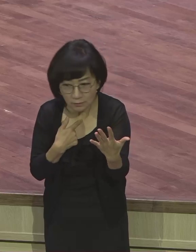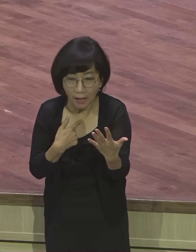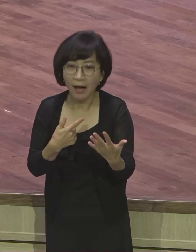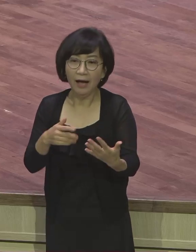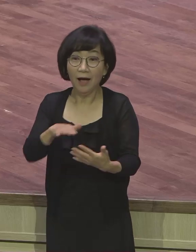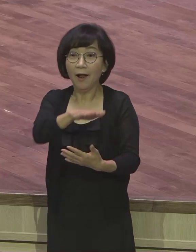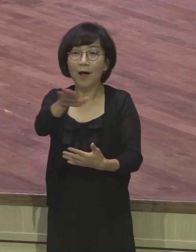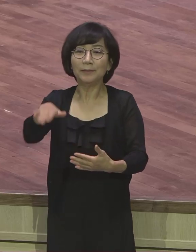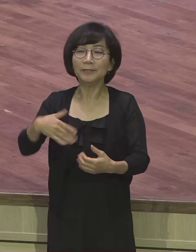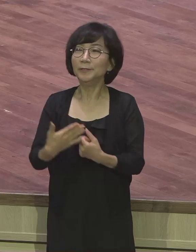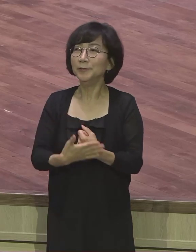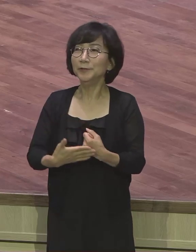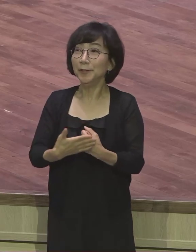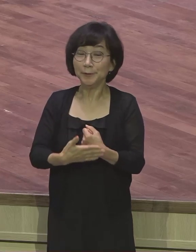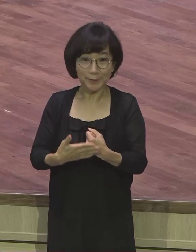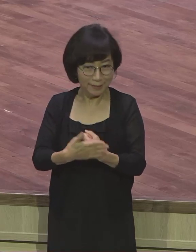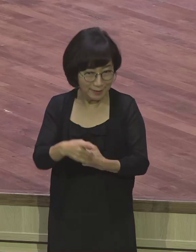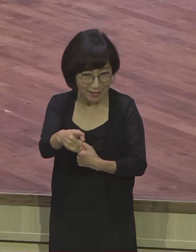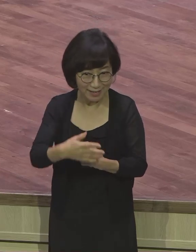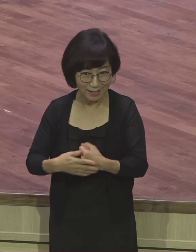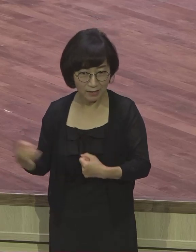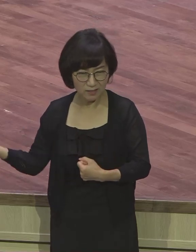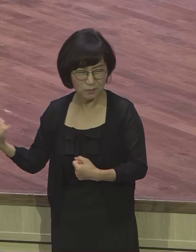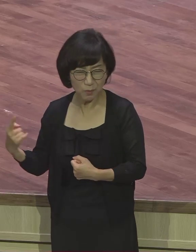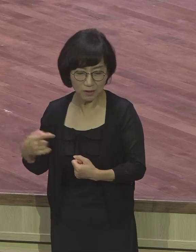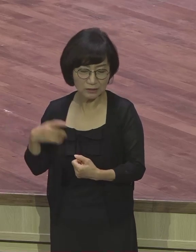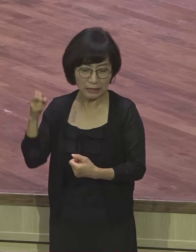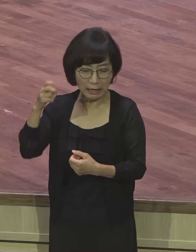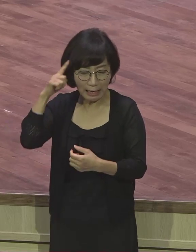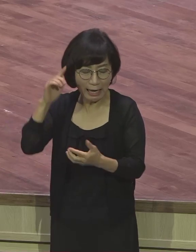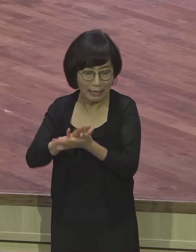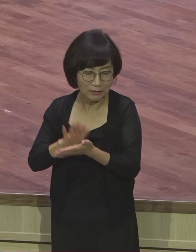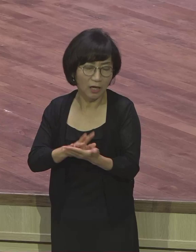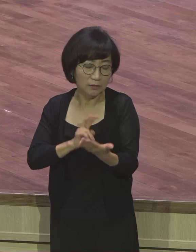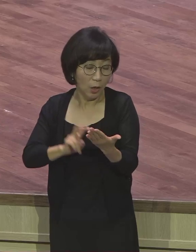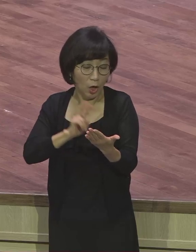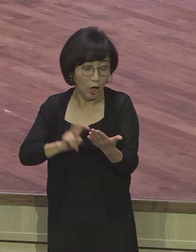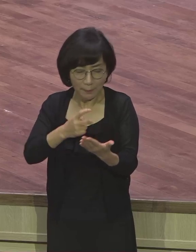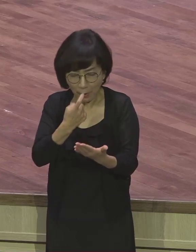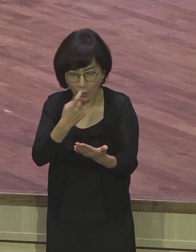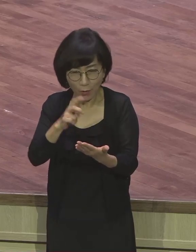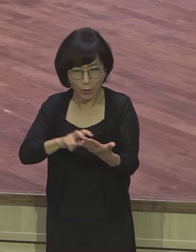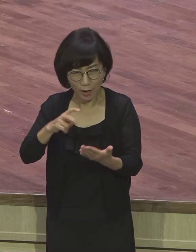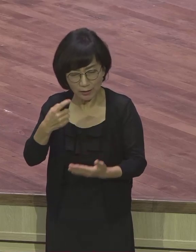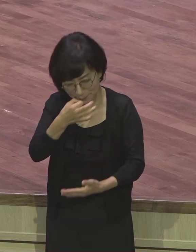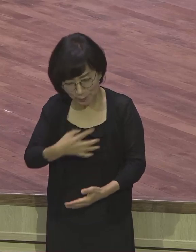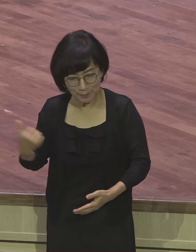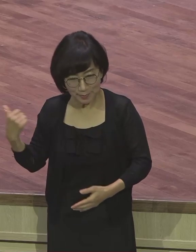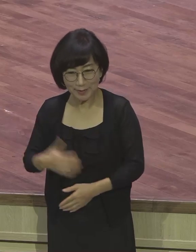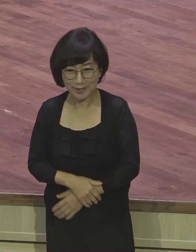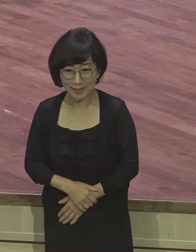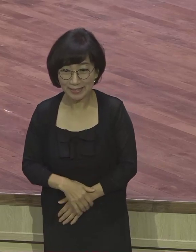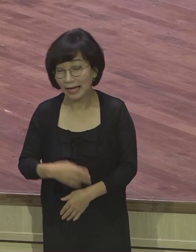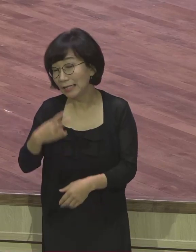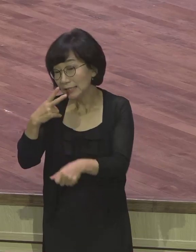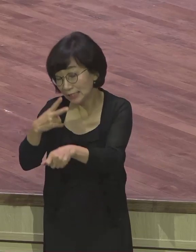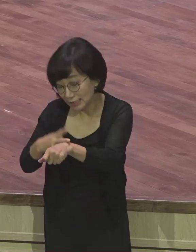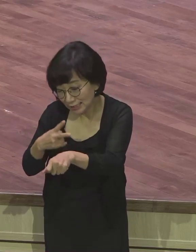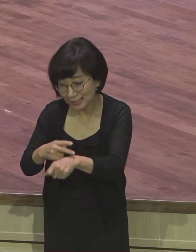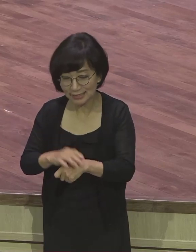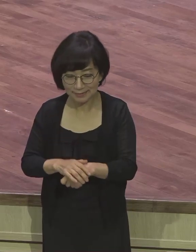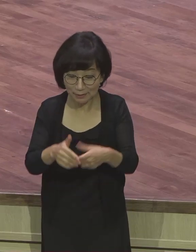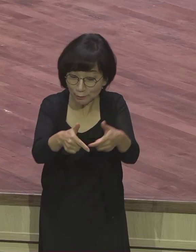듣는 분은 은혜 받지만 성령이 또 한 게 하신 거라 다 각자 달라요. 각자 성가대 교사로